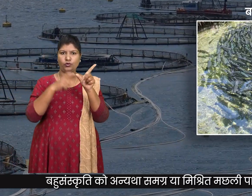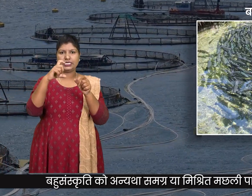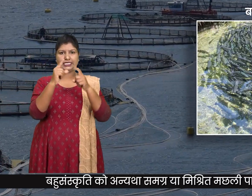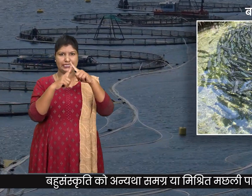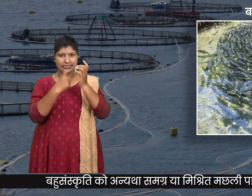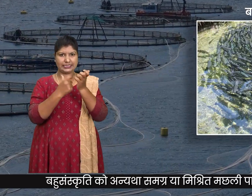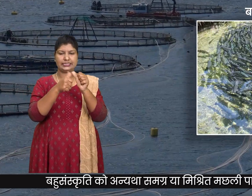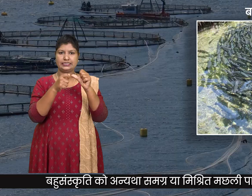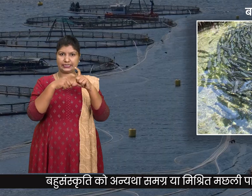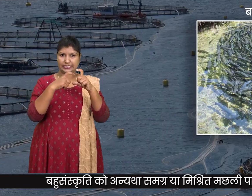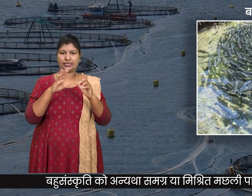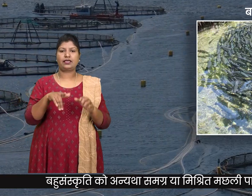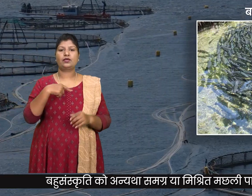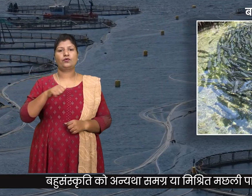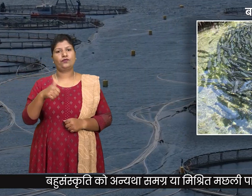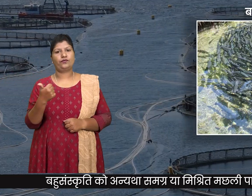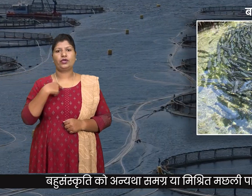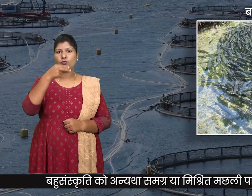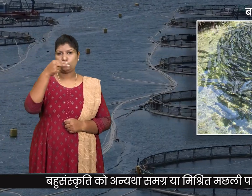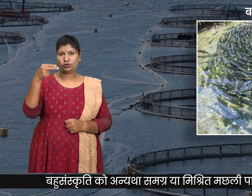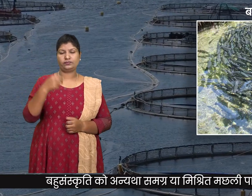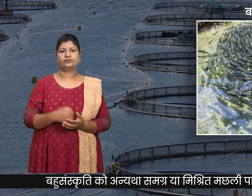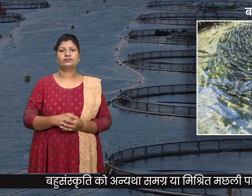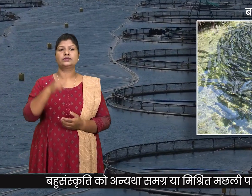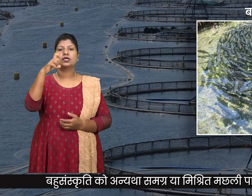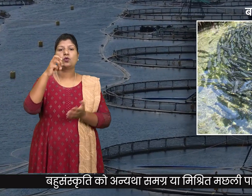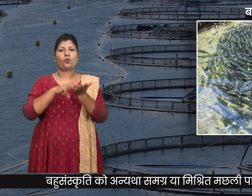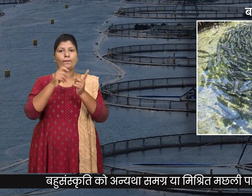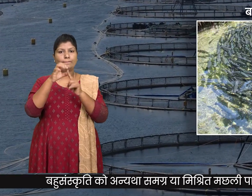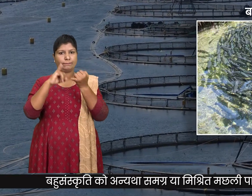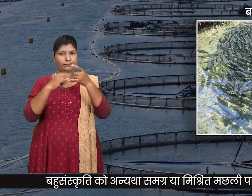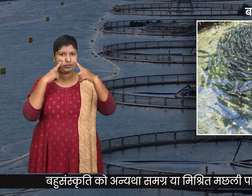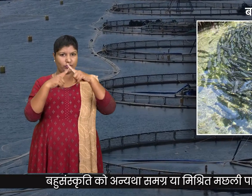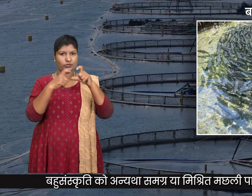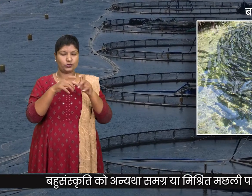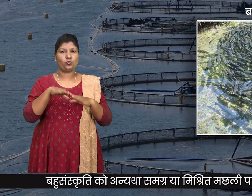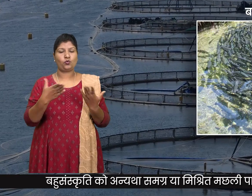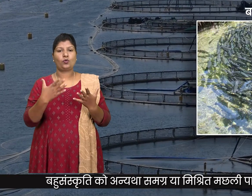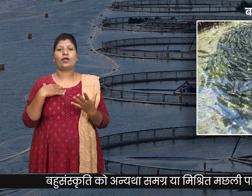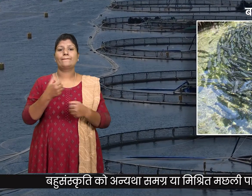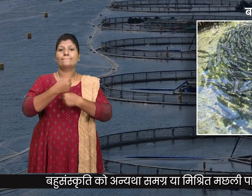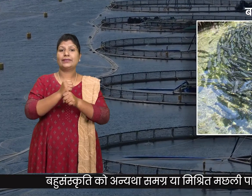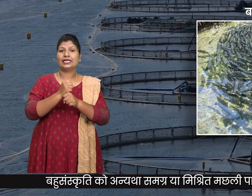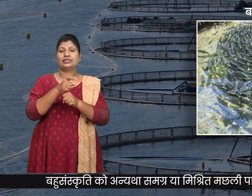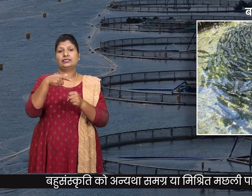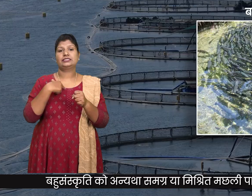बहुसंस्कृति को अन्यथा समग्र या मिश्रित मछली पालन कहा जाता है।